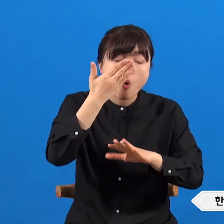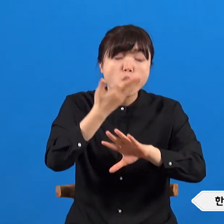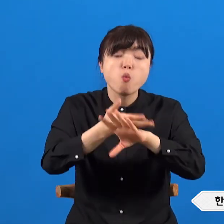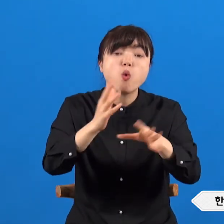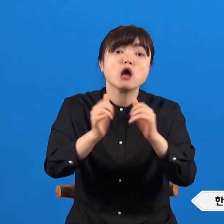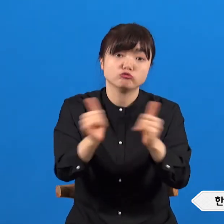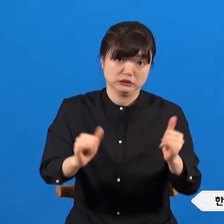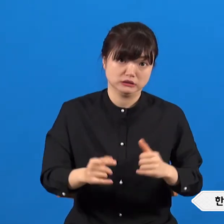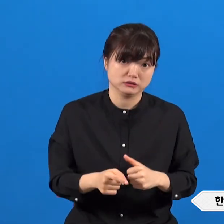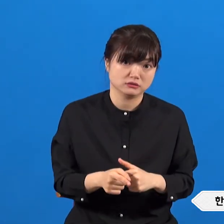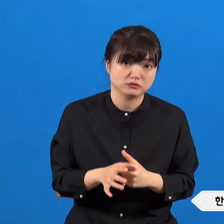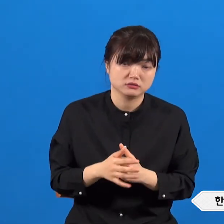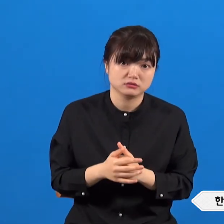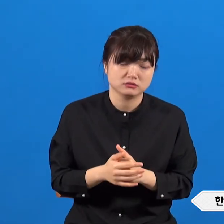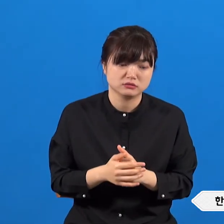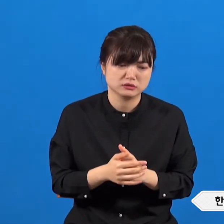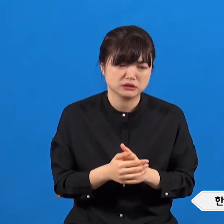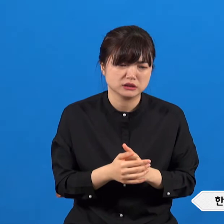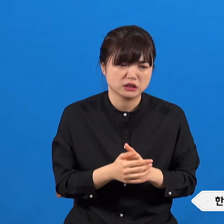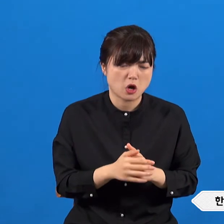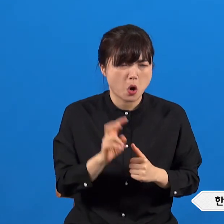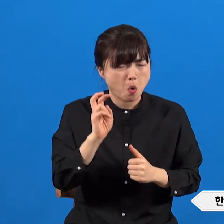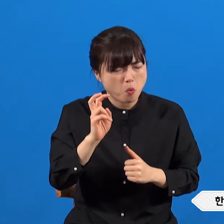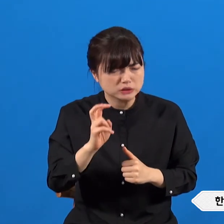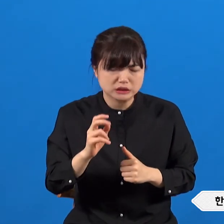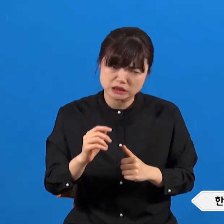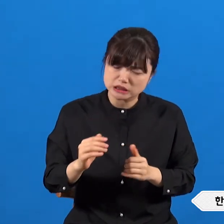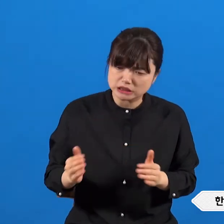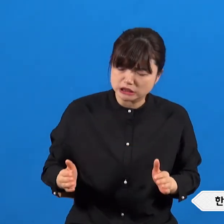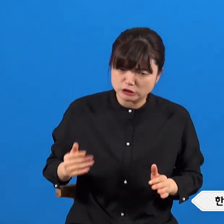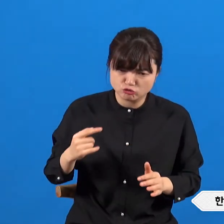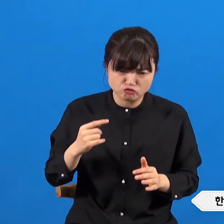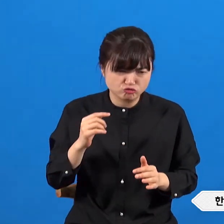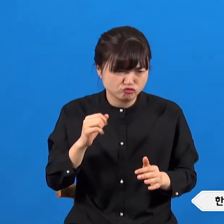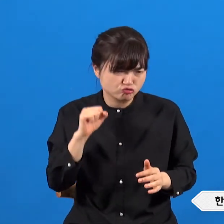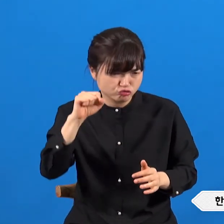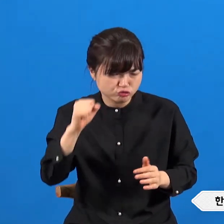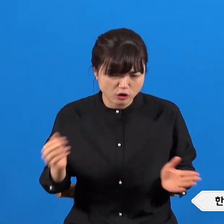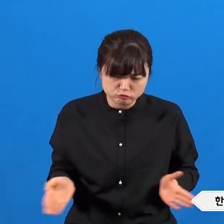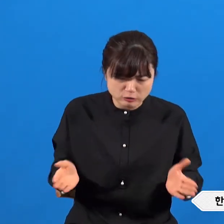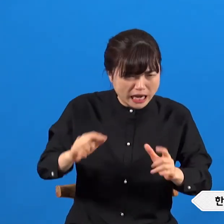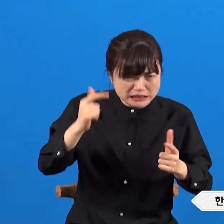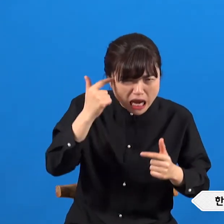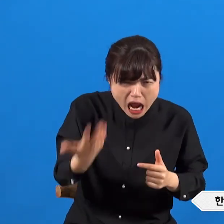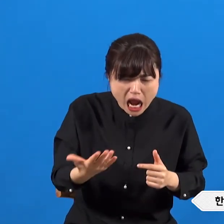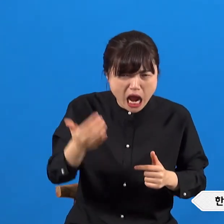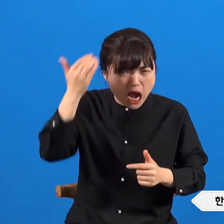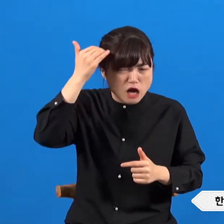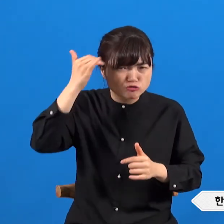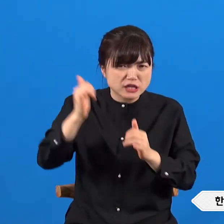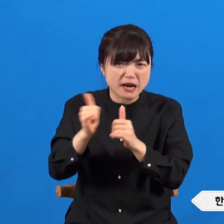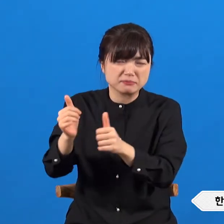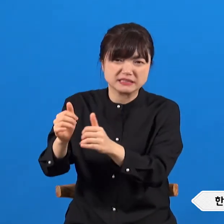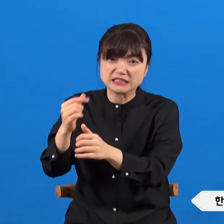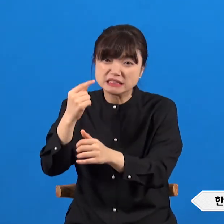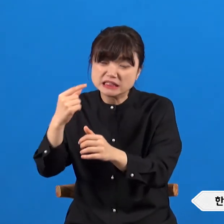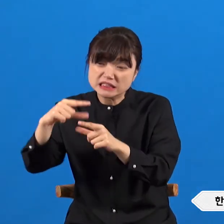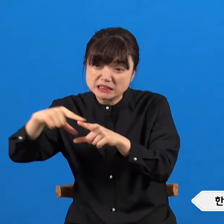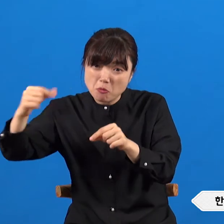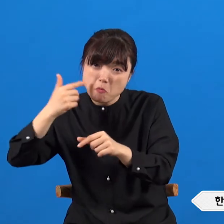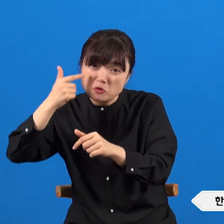혹 이 철거민들을 선동하지는 않을까 해서 중앙정보부에 불려가서 몇 번이나 조사를